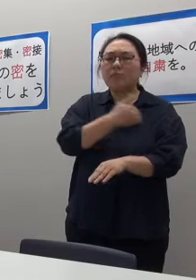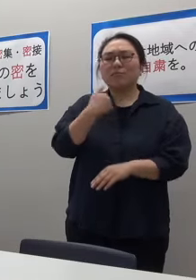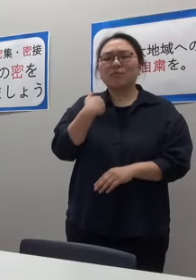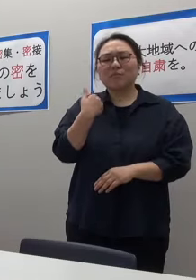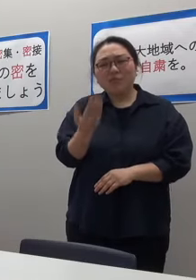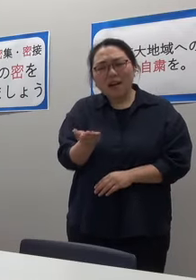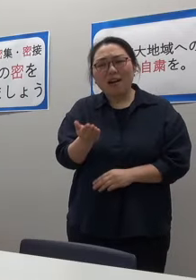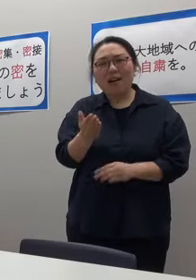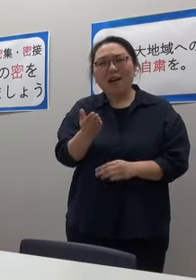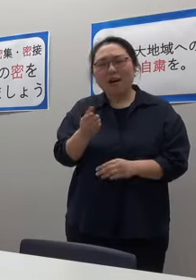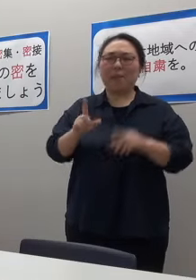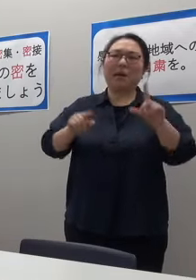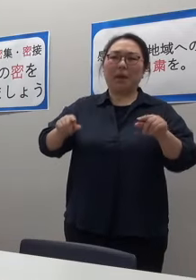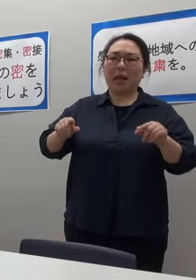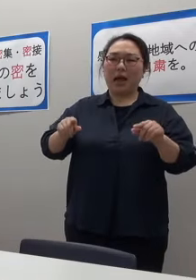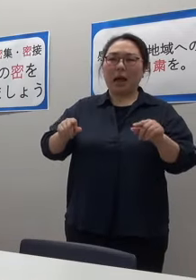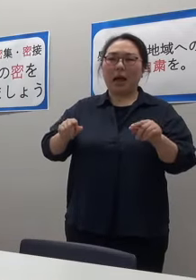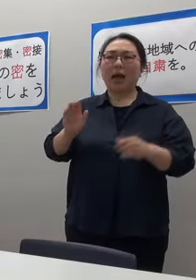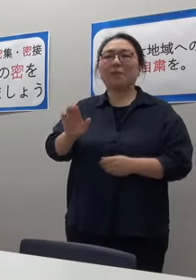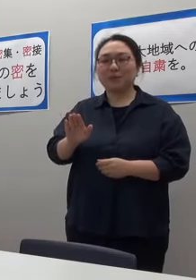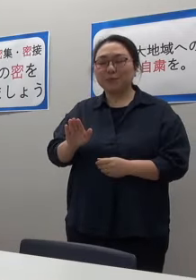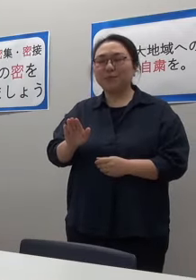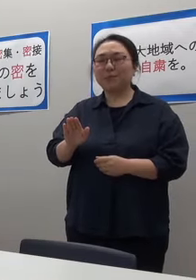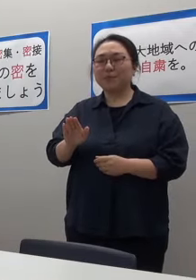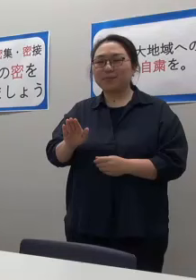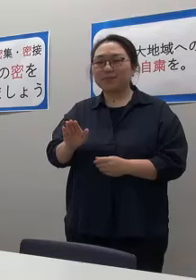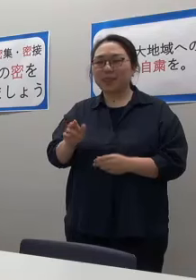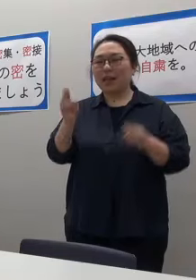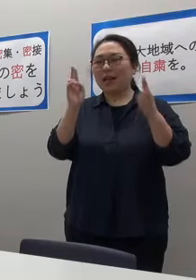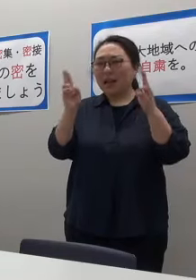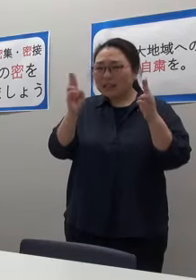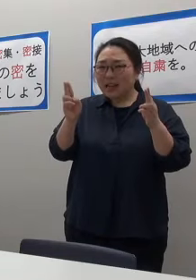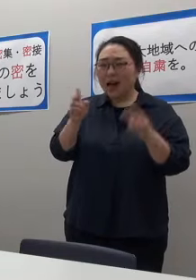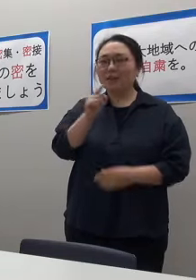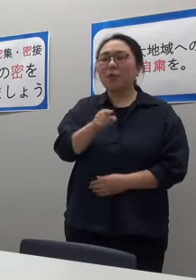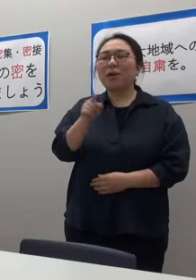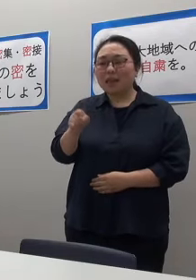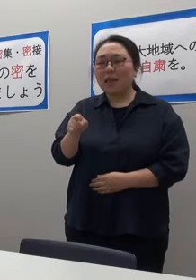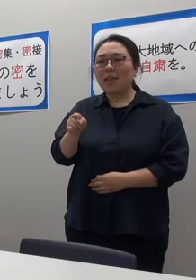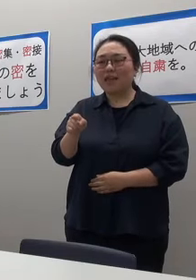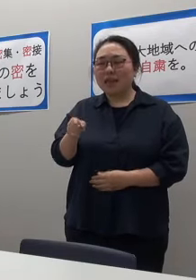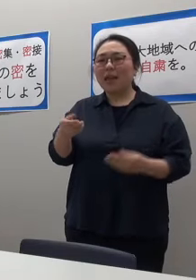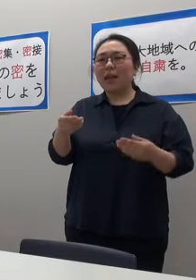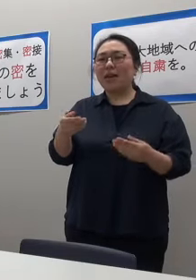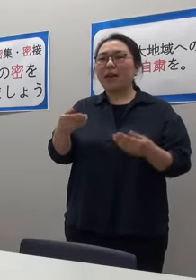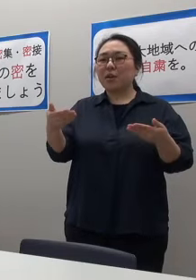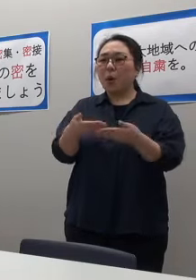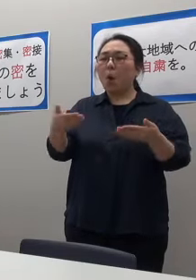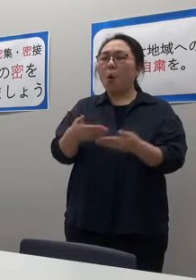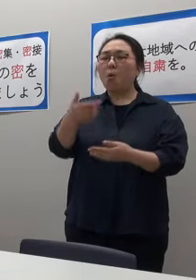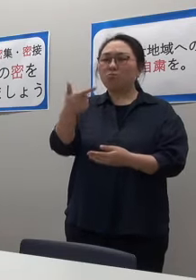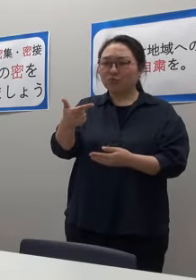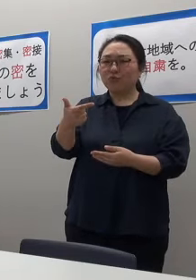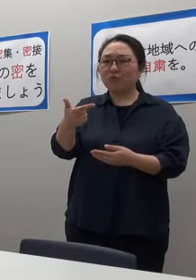各企業におきましては業務継続契約、あもう計画、要はあのまあ、